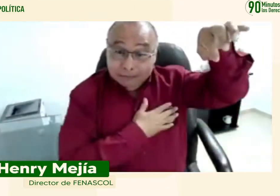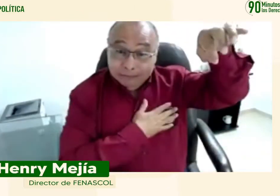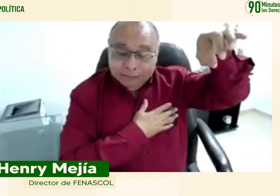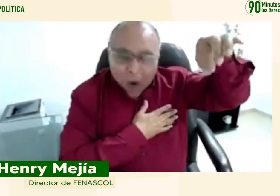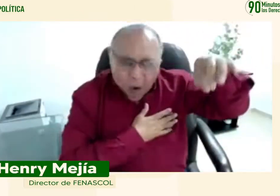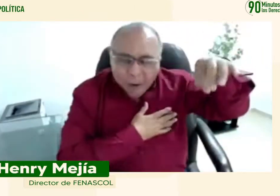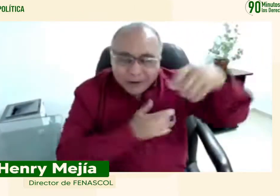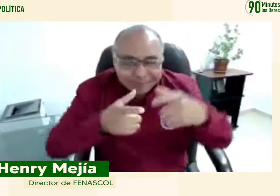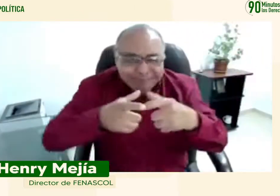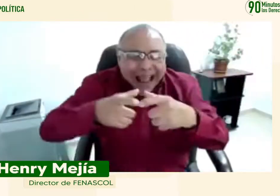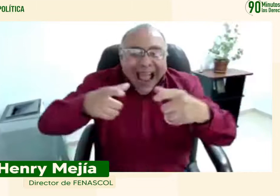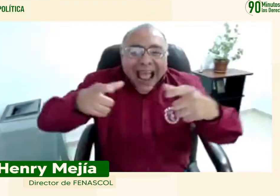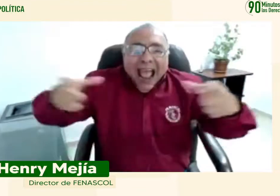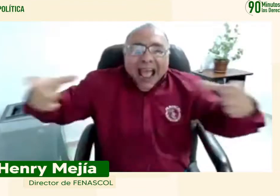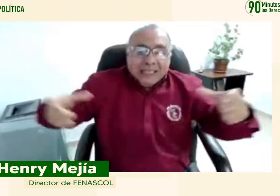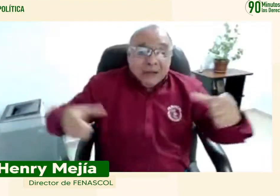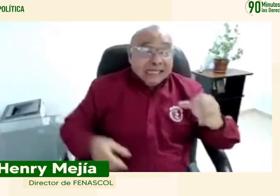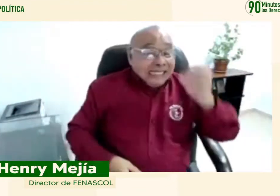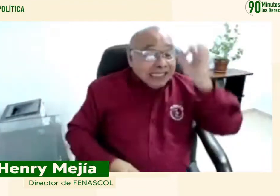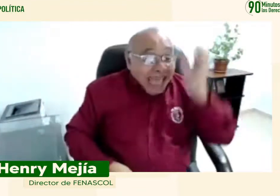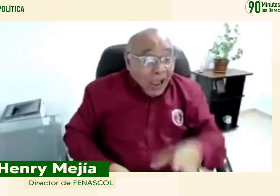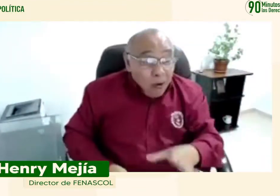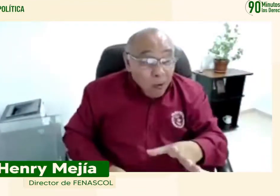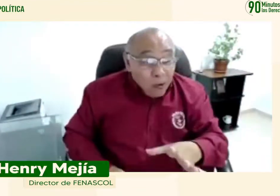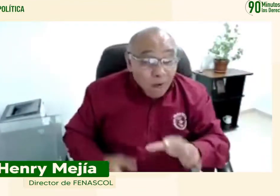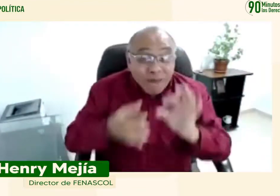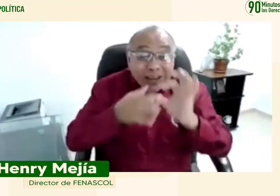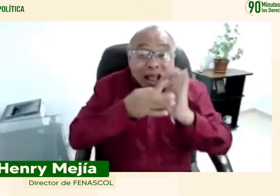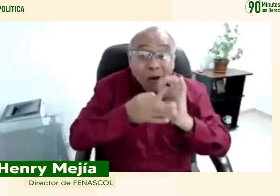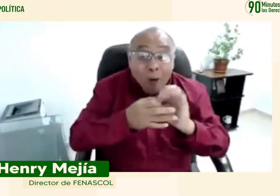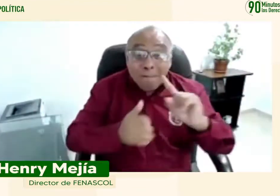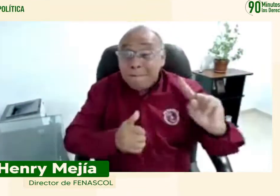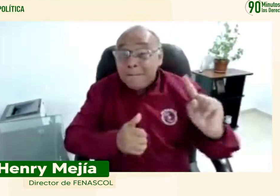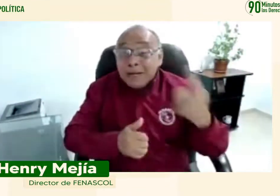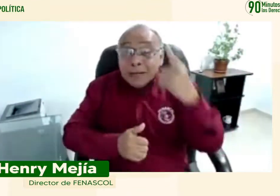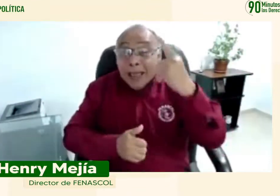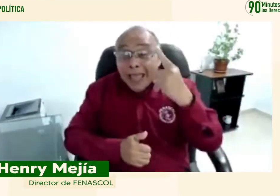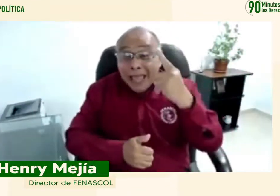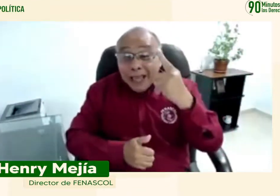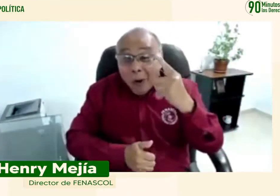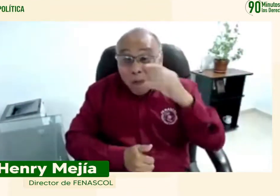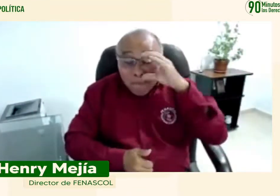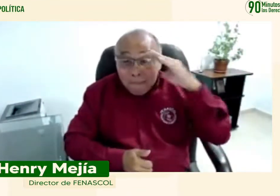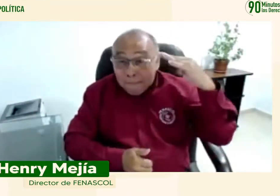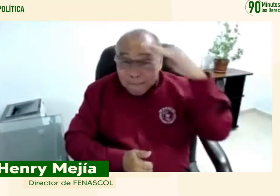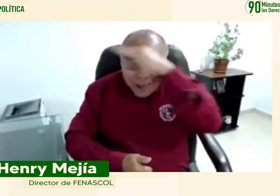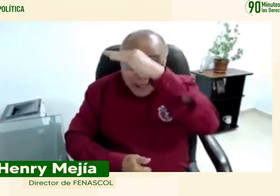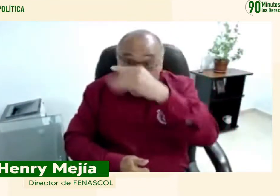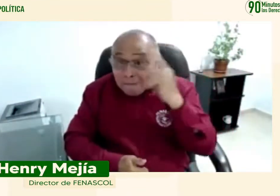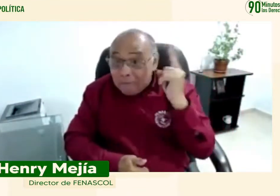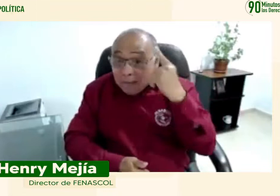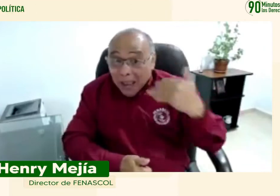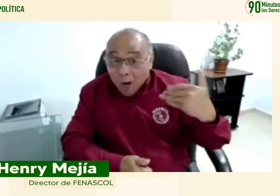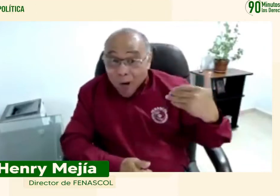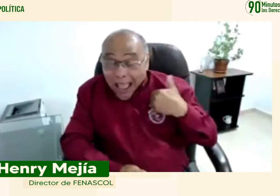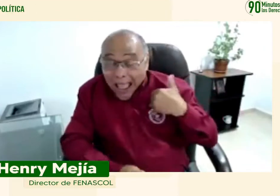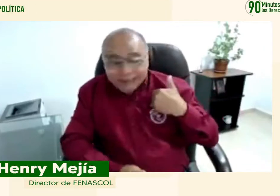a petro por ejemplo humano ahorita mostró aquí la propaganda de petro y realmente en alcohol